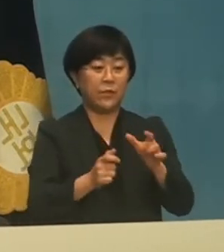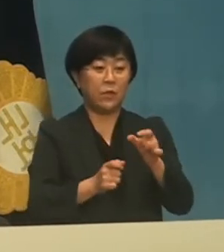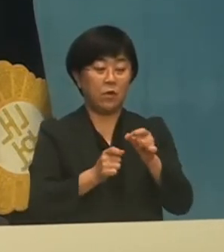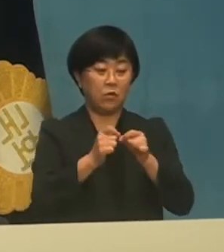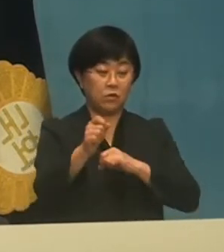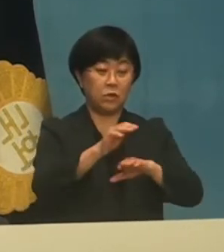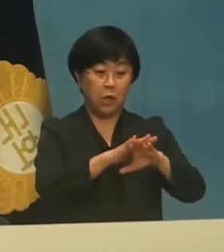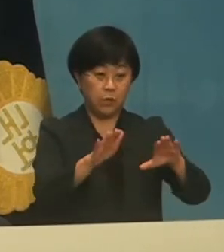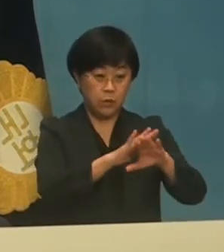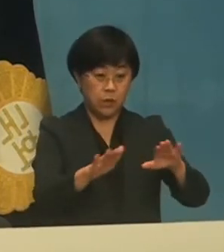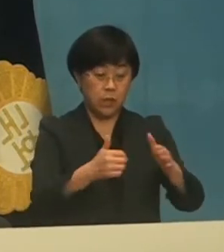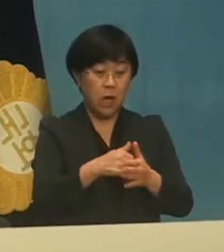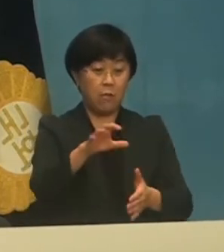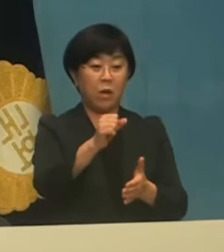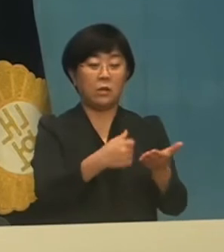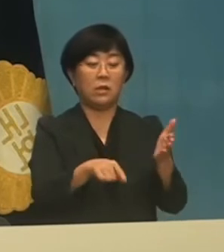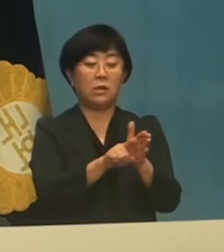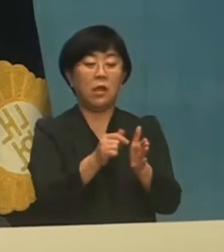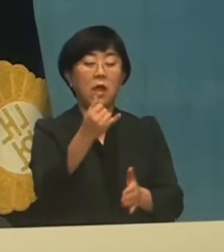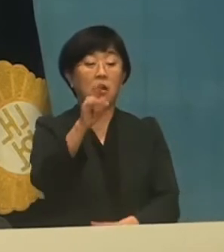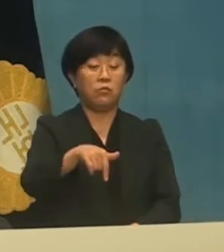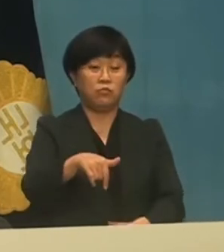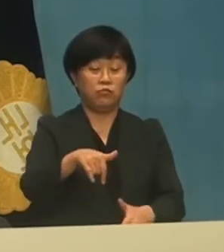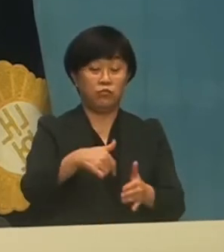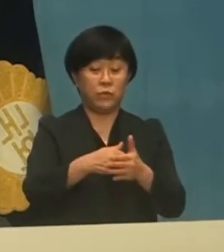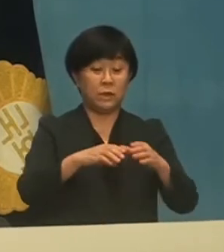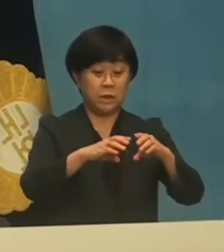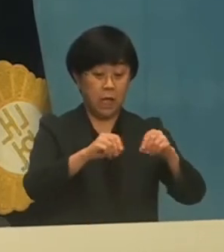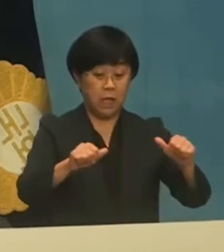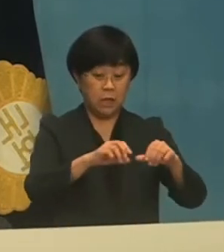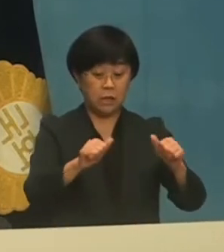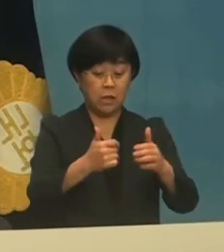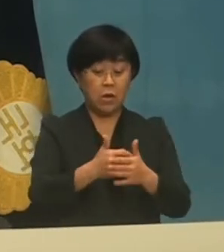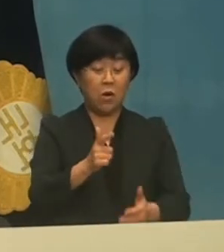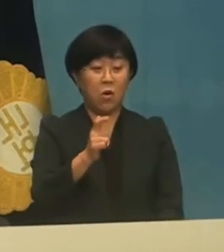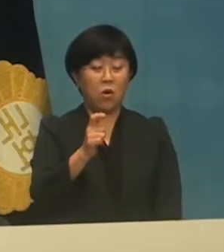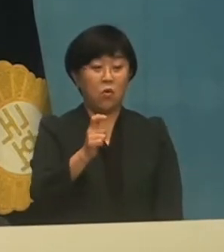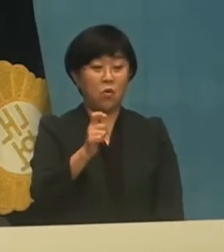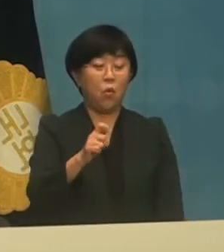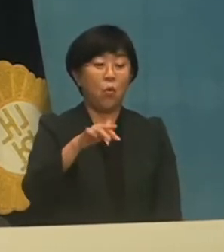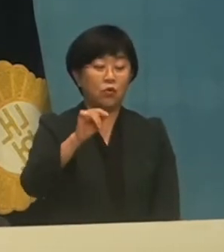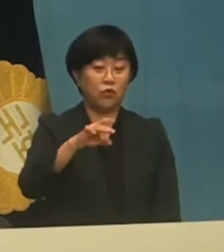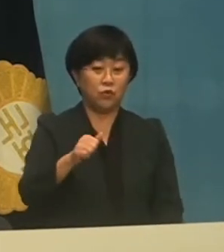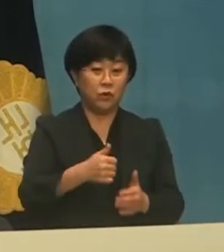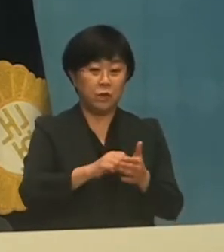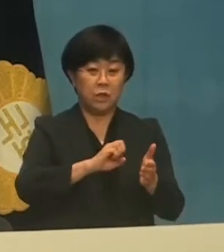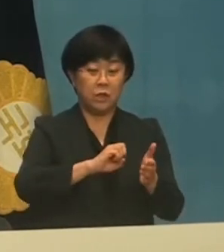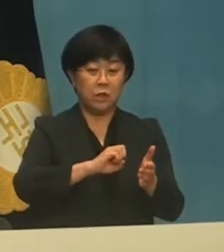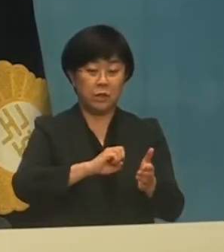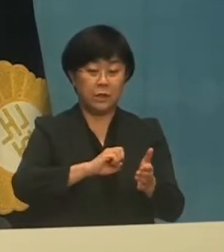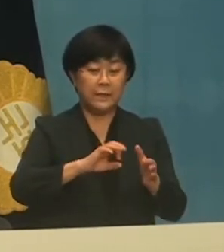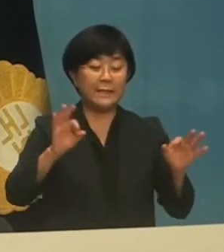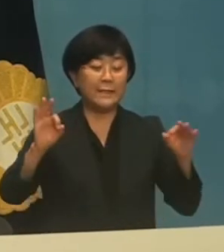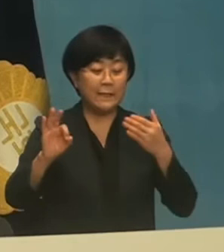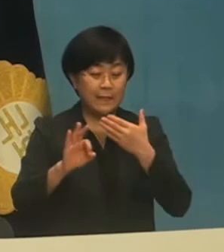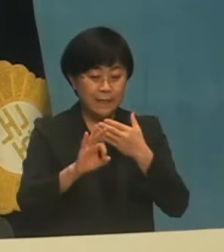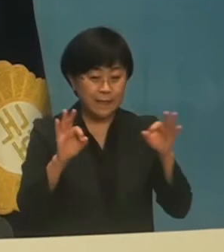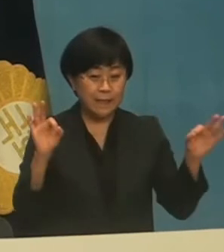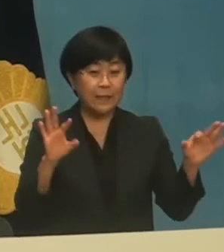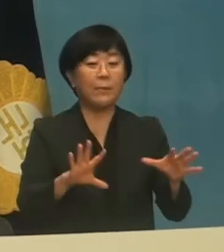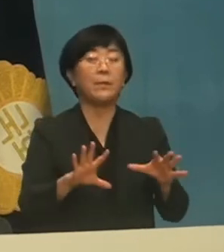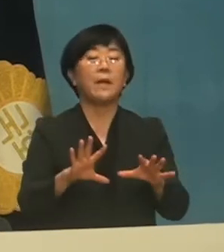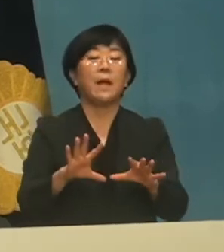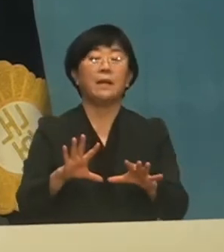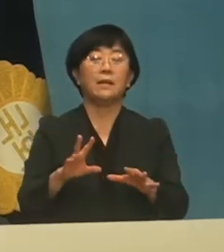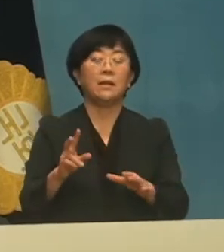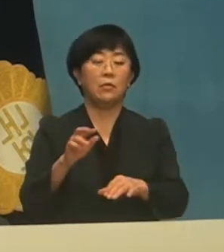확보할 테니 지금의 핵발전소 부지 내에 고준위 핵폐기물을 잠시 한시 저장하겠다라고 법에